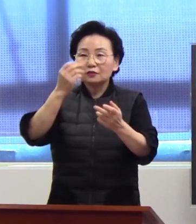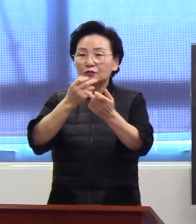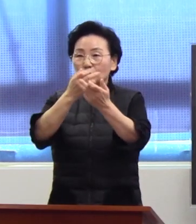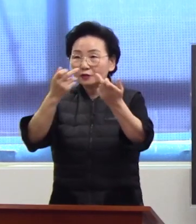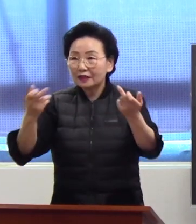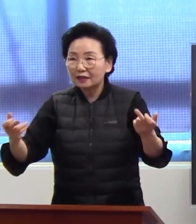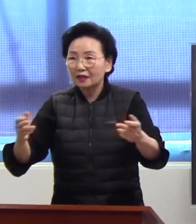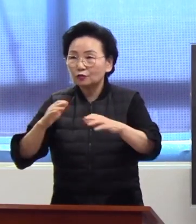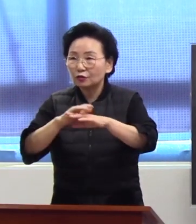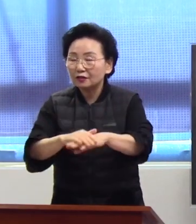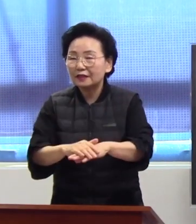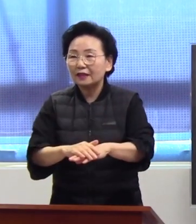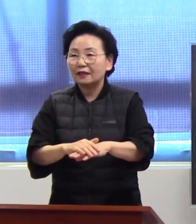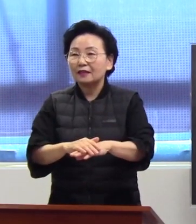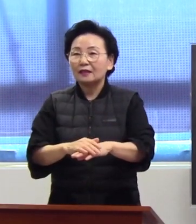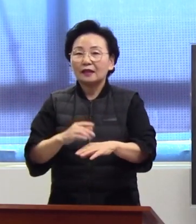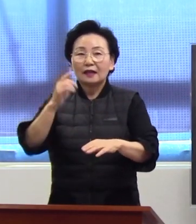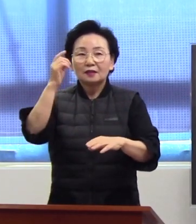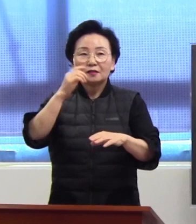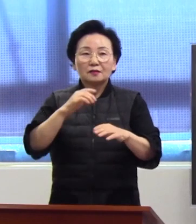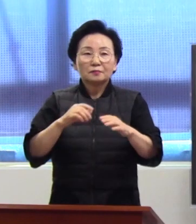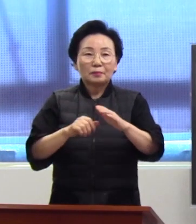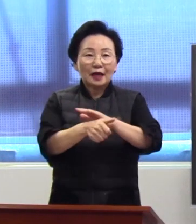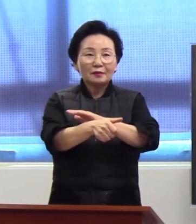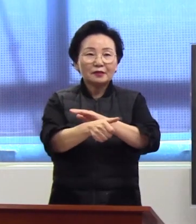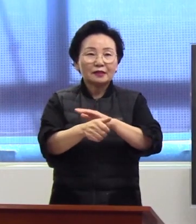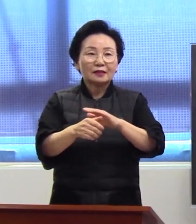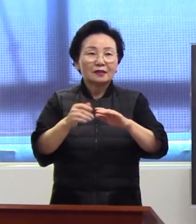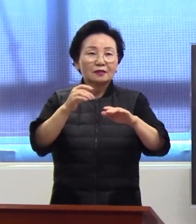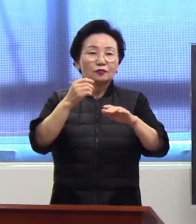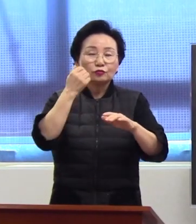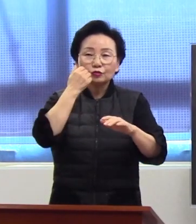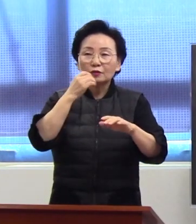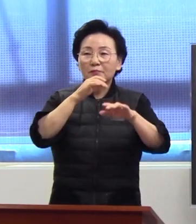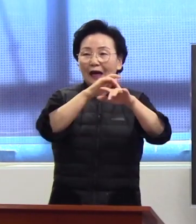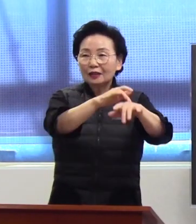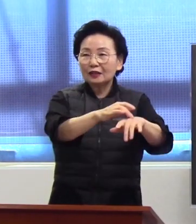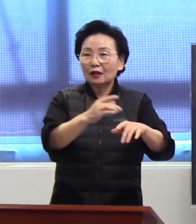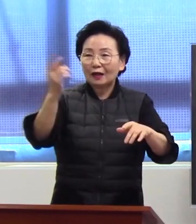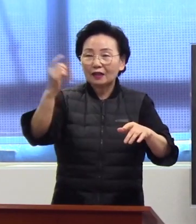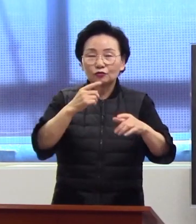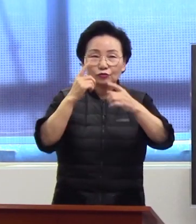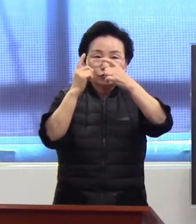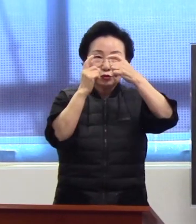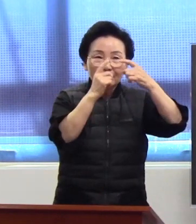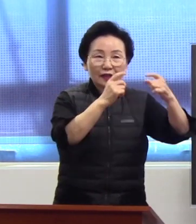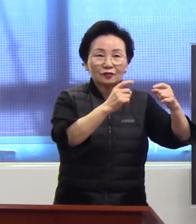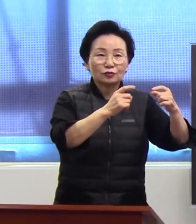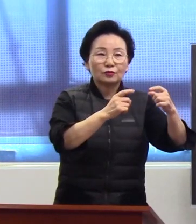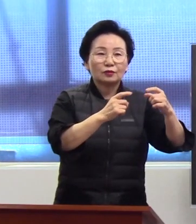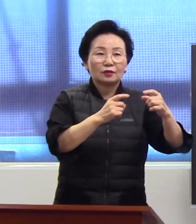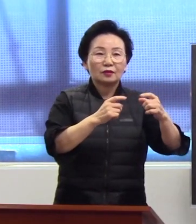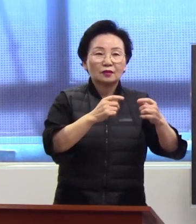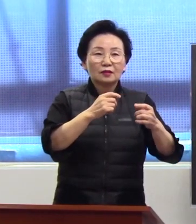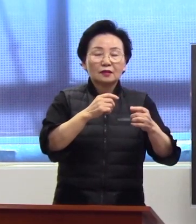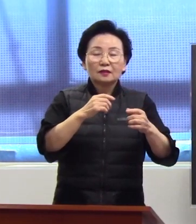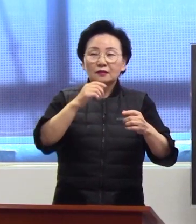그 동산에다 뒀는데 뱀이 마귀가 와가지고 유혹해가지고